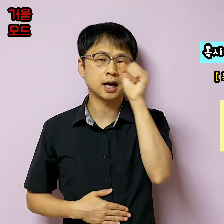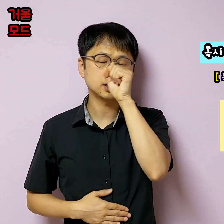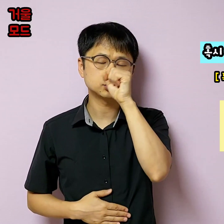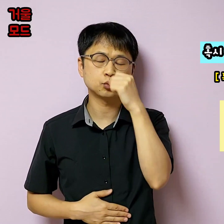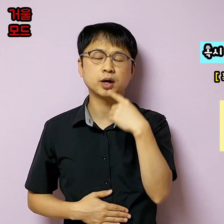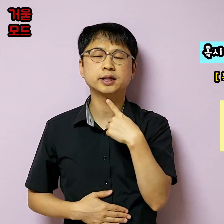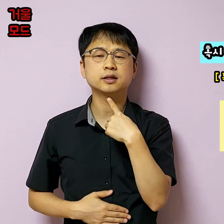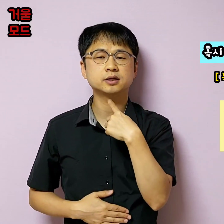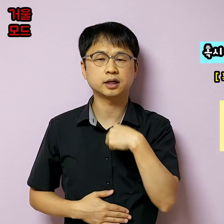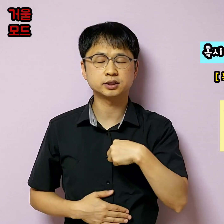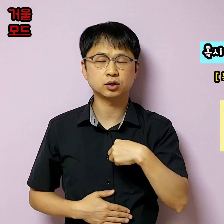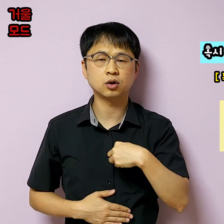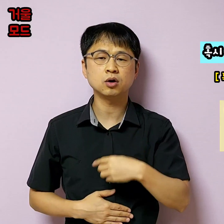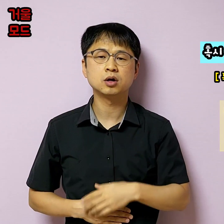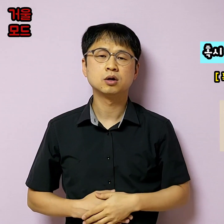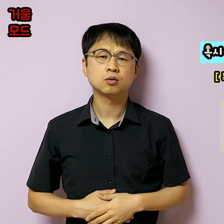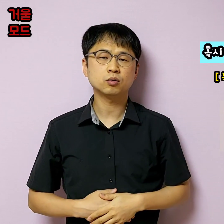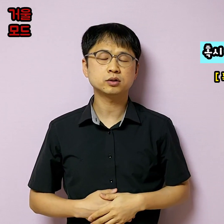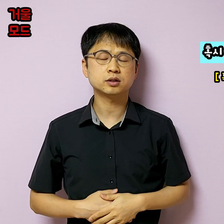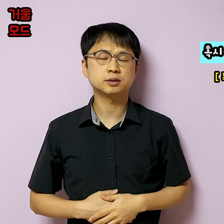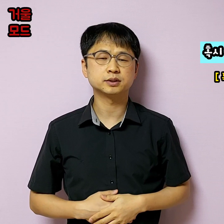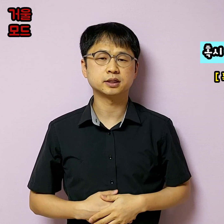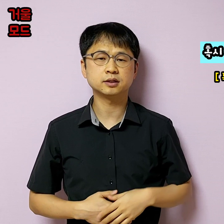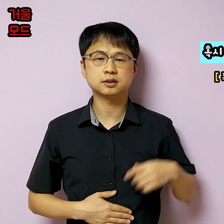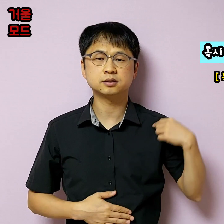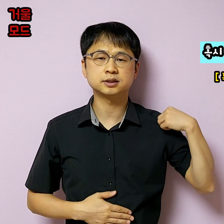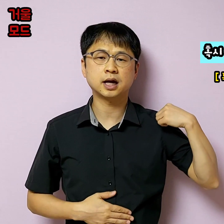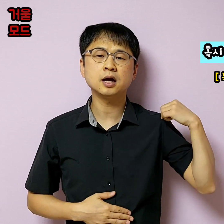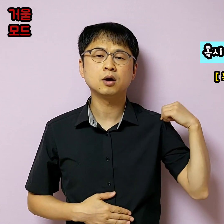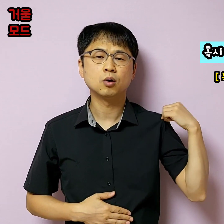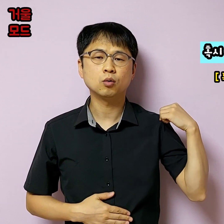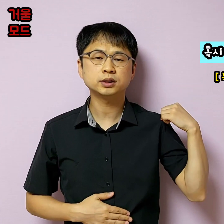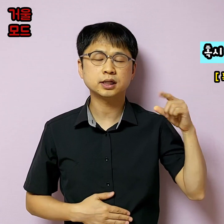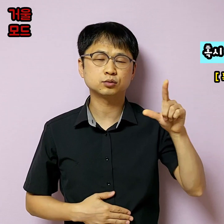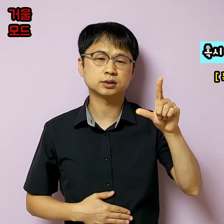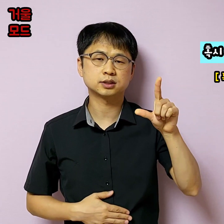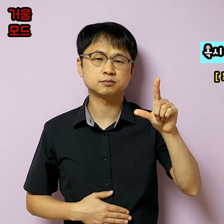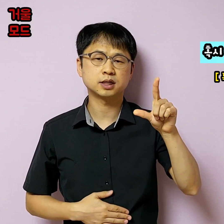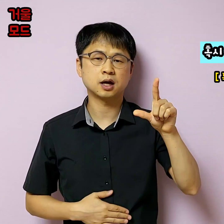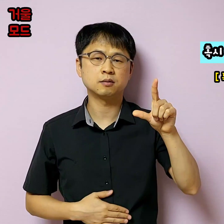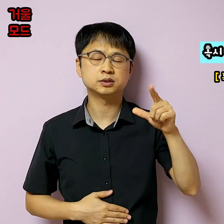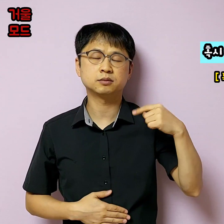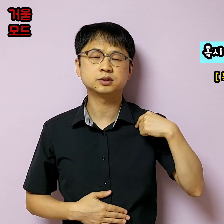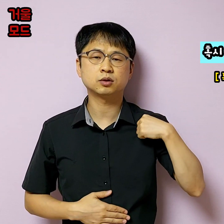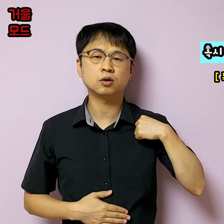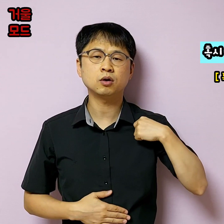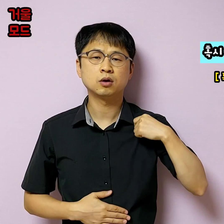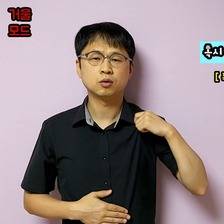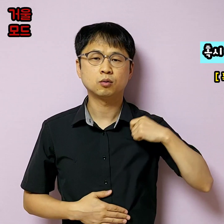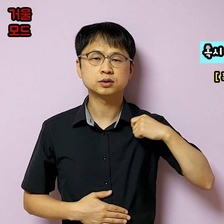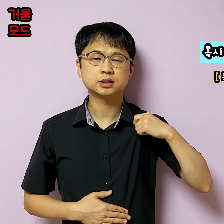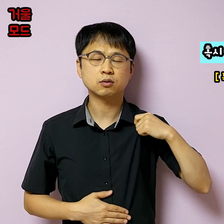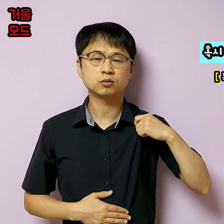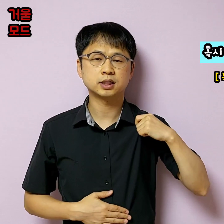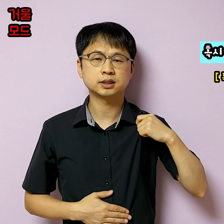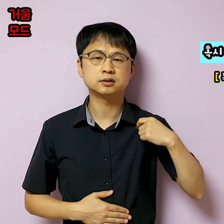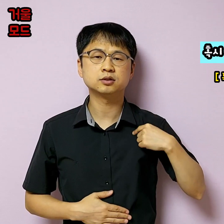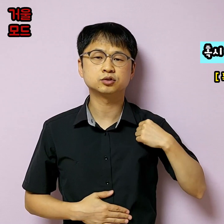됩니다. 좋아했던이 되겠죠. 코트를 입은 채 여기서는 그냥 옷이란 수어 썼습니다. 엄지검지로 옷을 잡고 살짝 흔들어